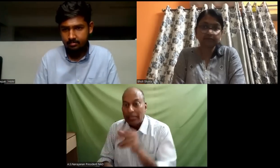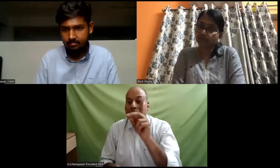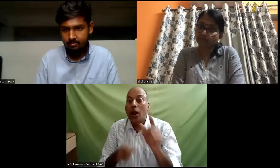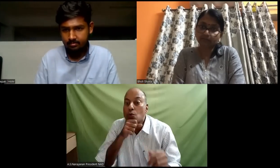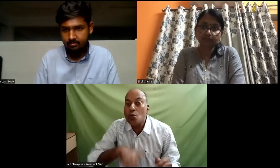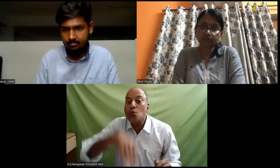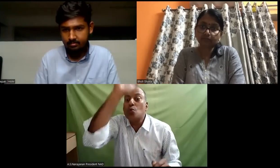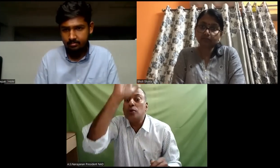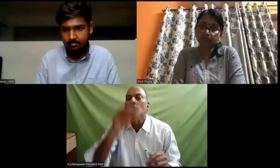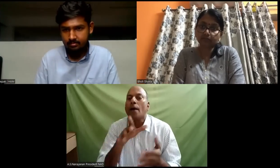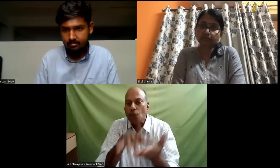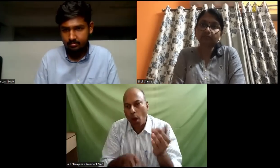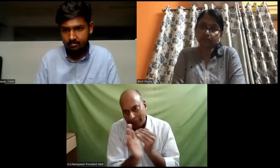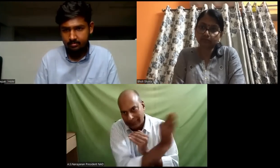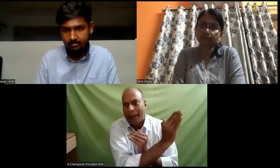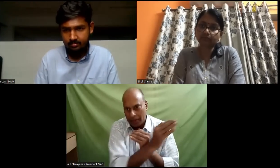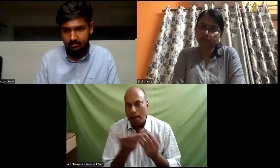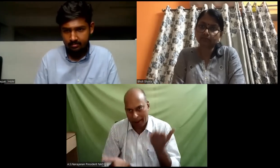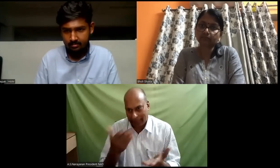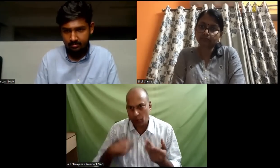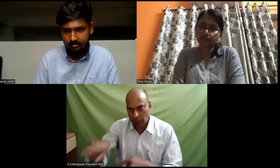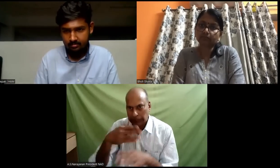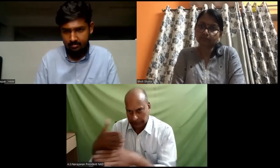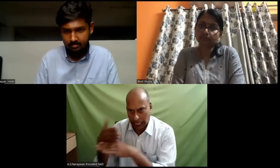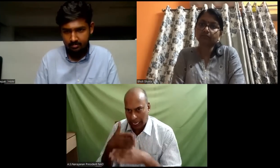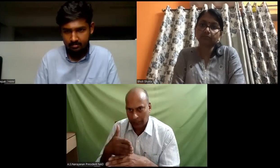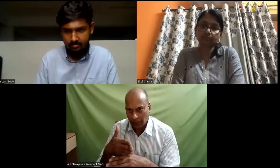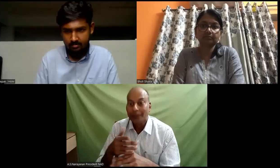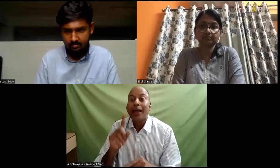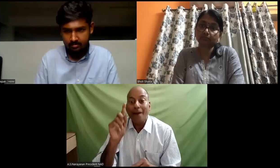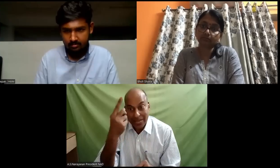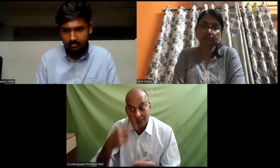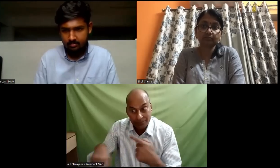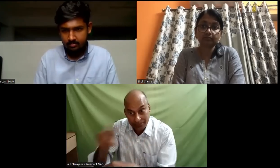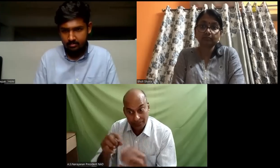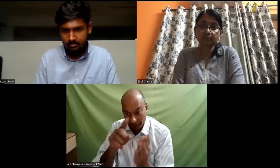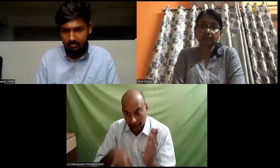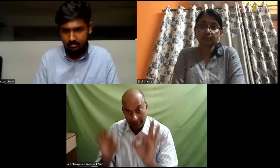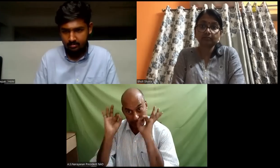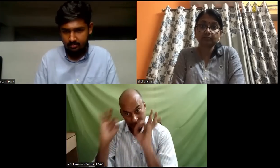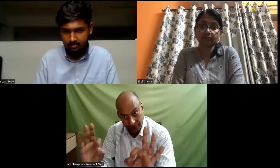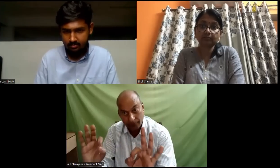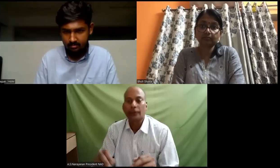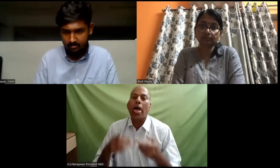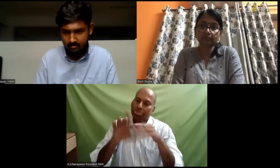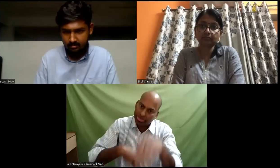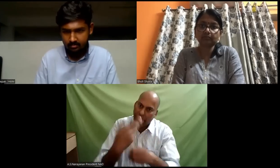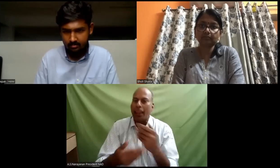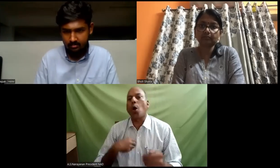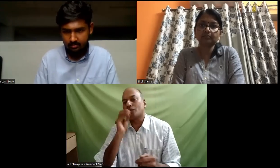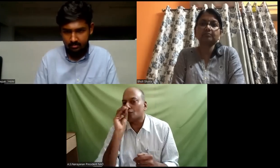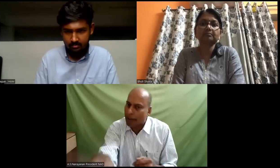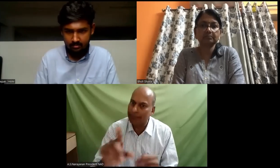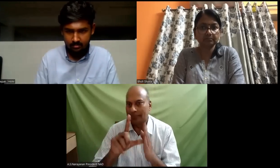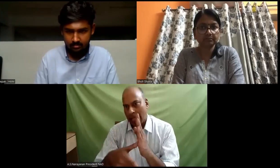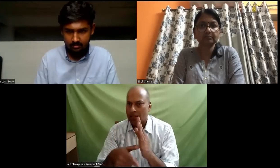तो भाई वो वक्त आ चुका है जिसका आप सबको और हमें बेसब्री से इंतजार था। हाँ चलो हमारी बकरी दोस्तों फाइनली बच्चे